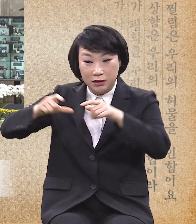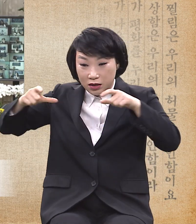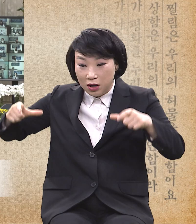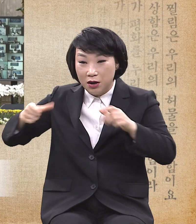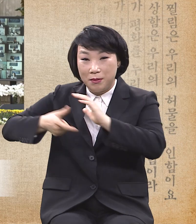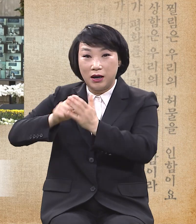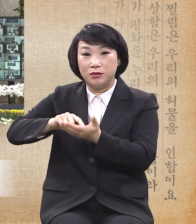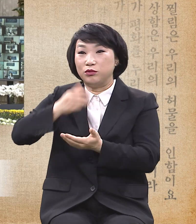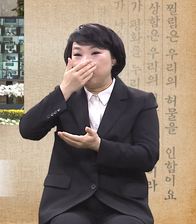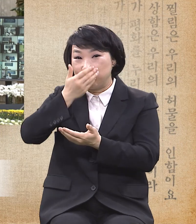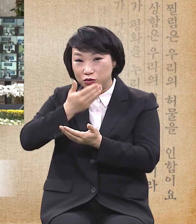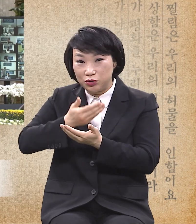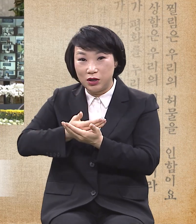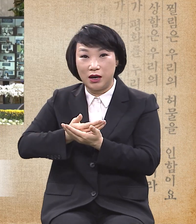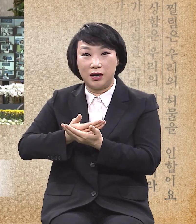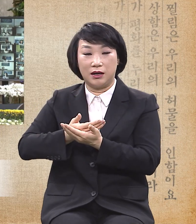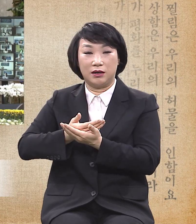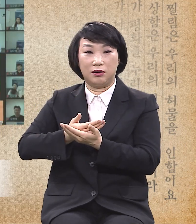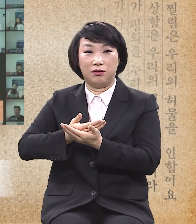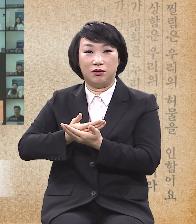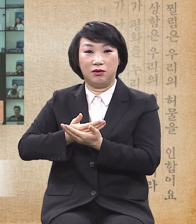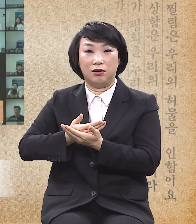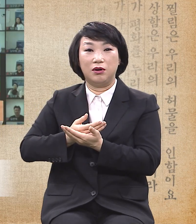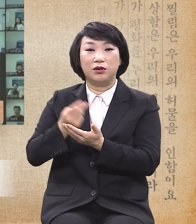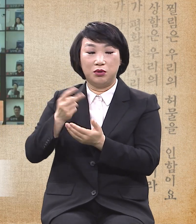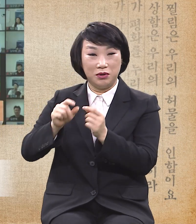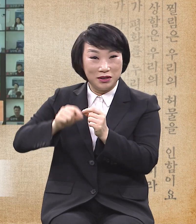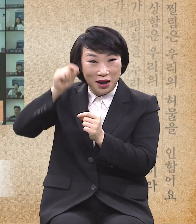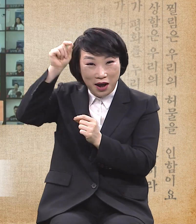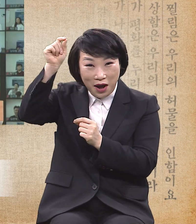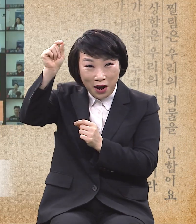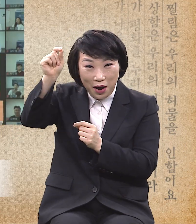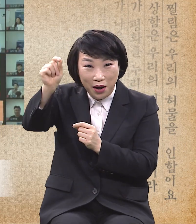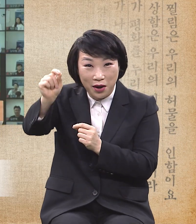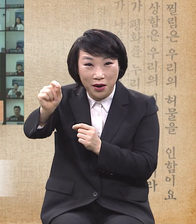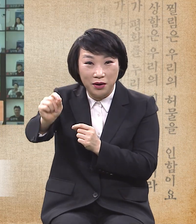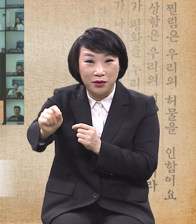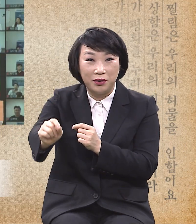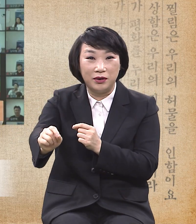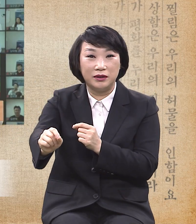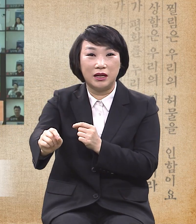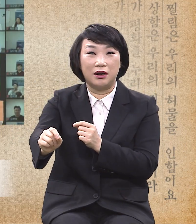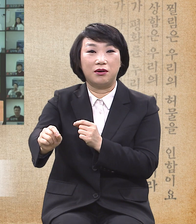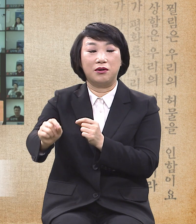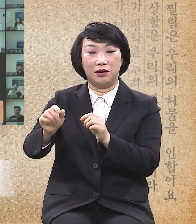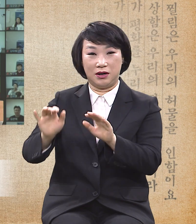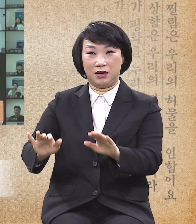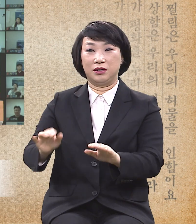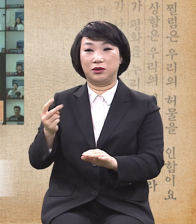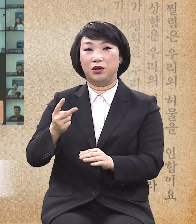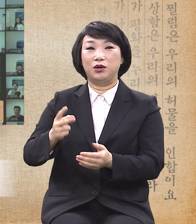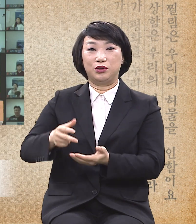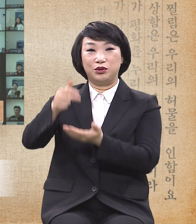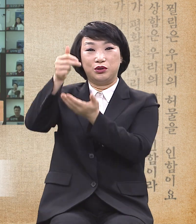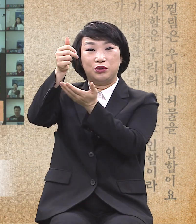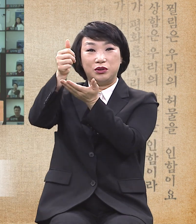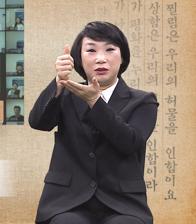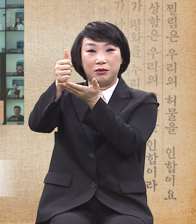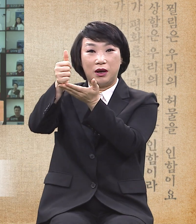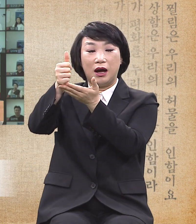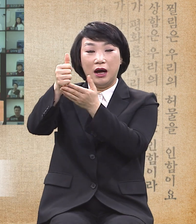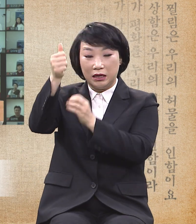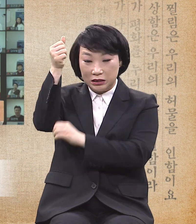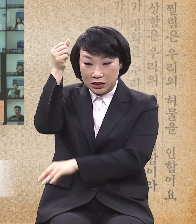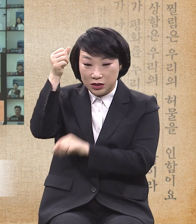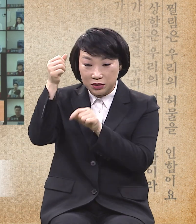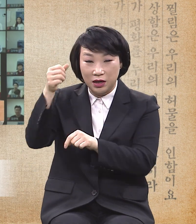터만큼이나 존재하고 귀한 것과 영구적이고 항구적인 것으로 그리고 주님과